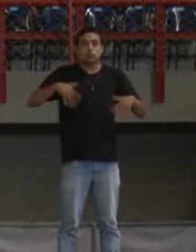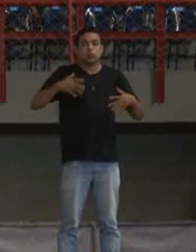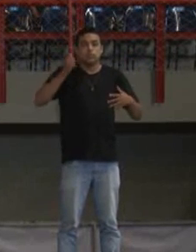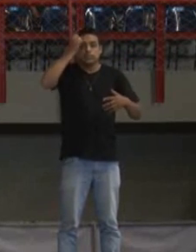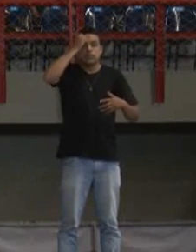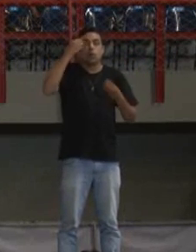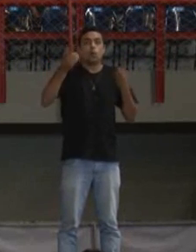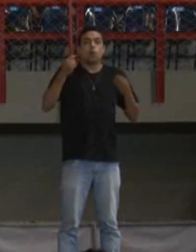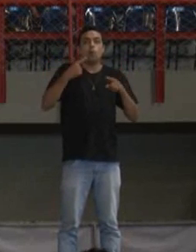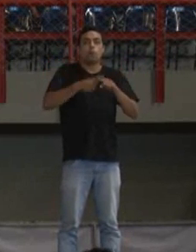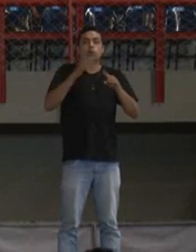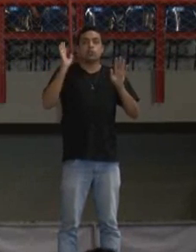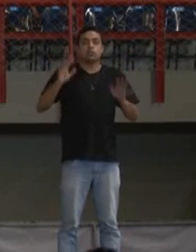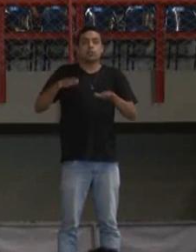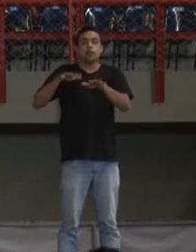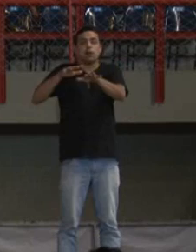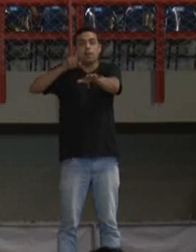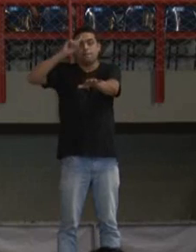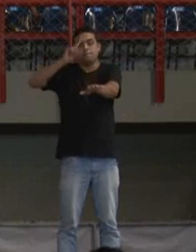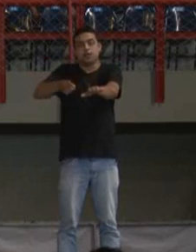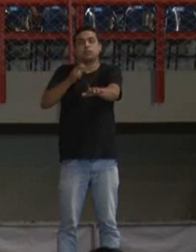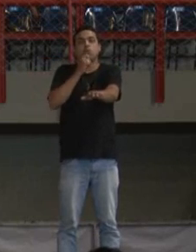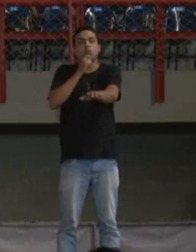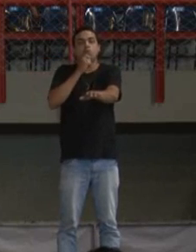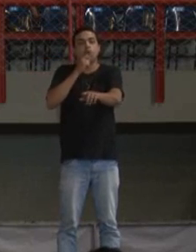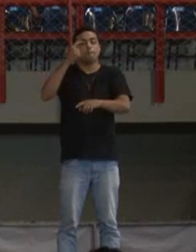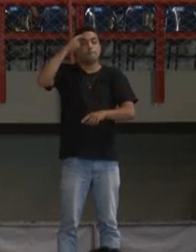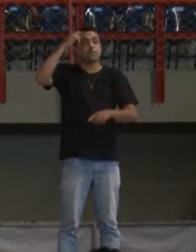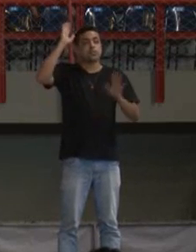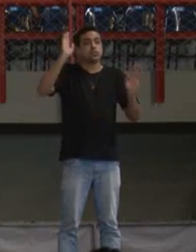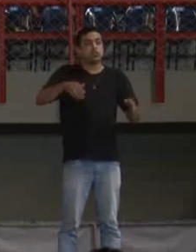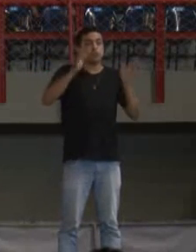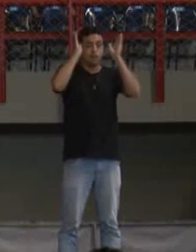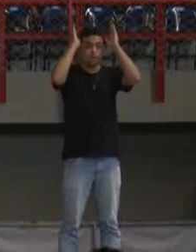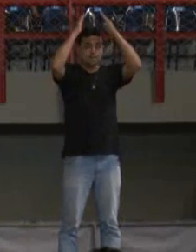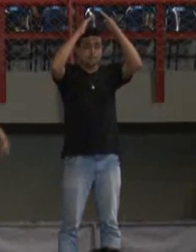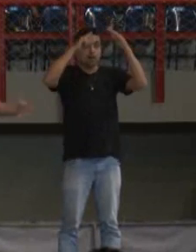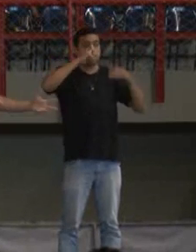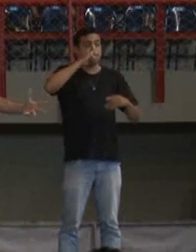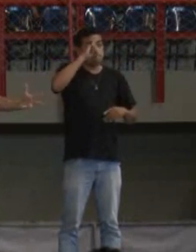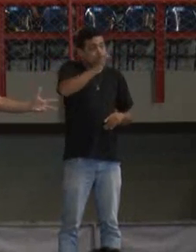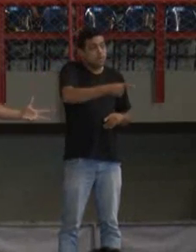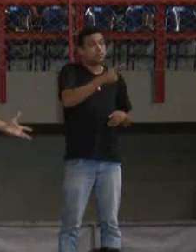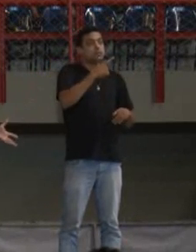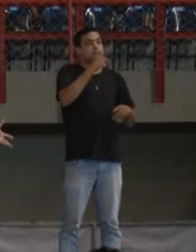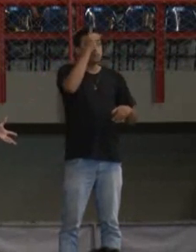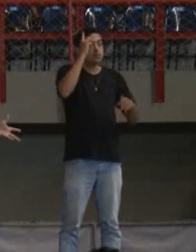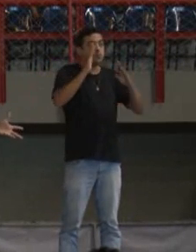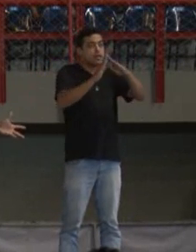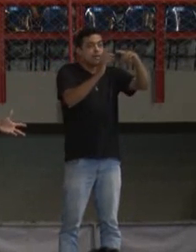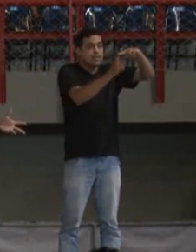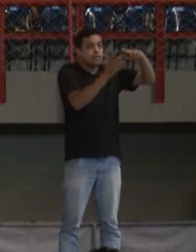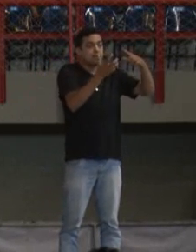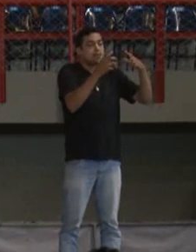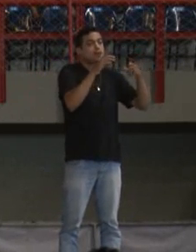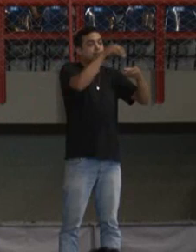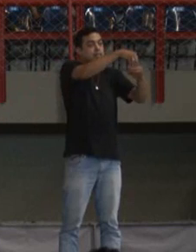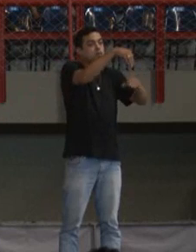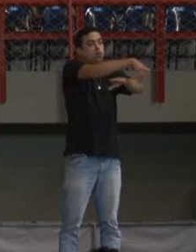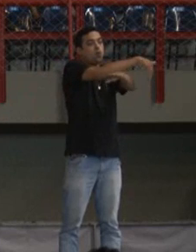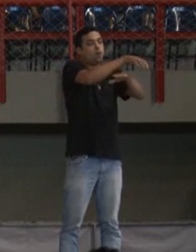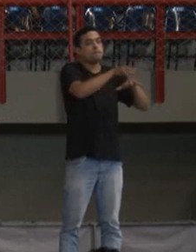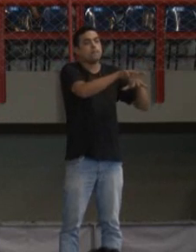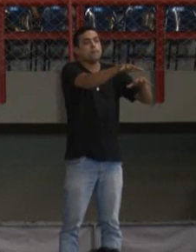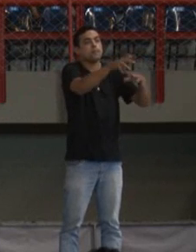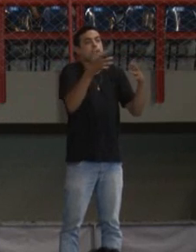se o pessoal já está indo para as ruas sem ninguém mandar, quanto mais o Papa dizendo que quer a igreja nas ruas. O Papa